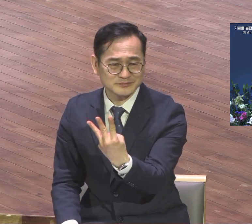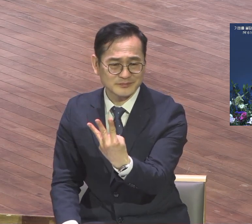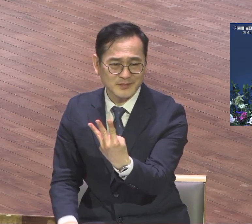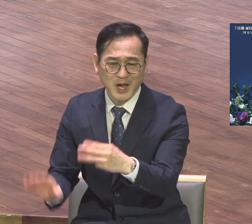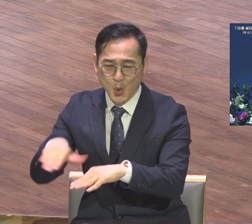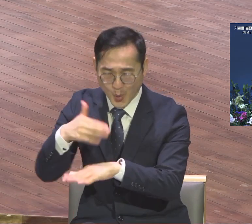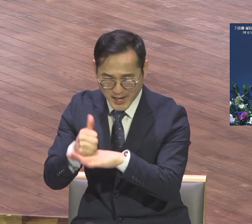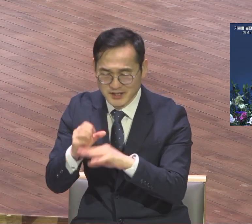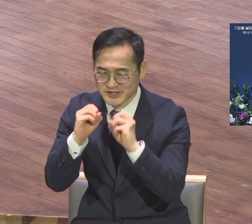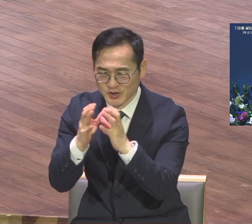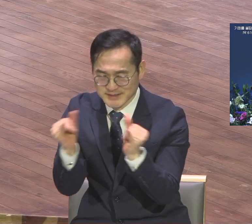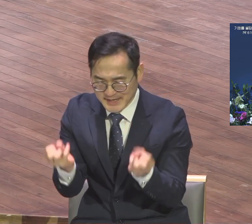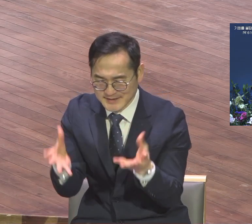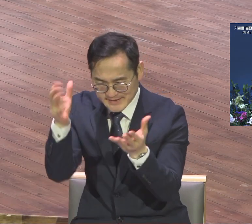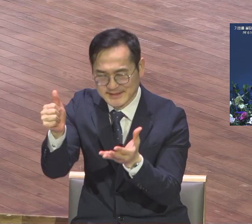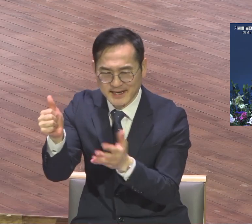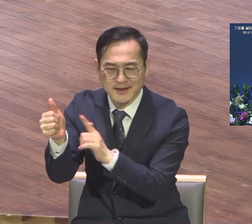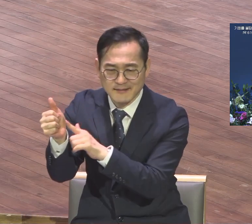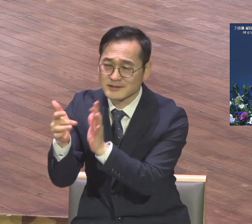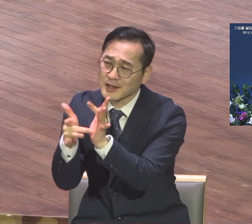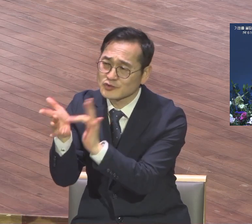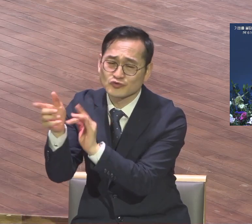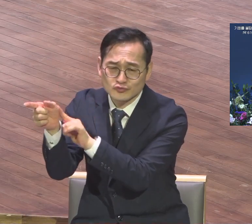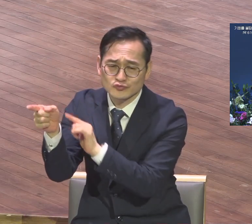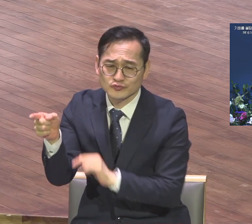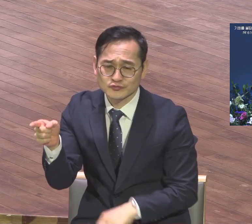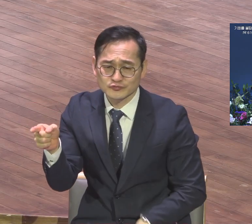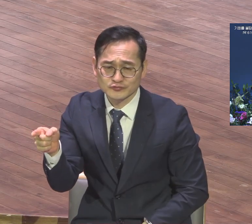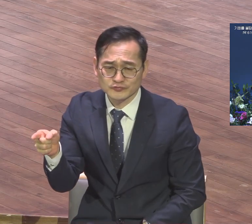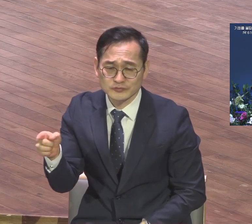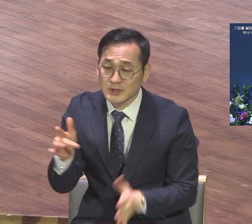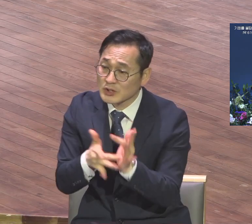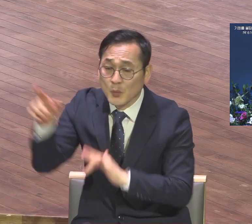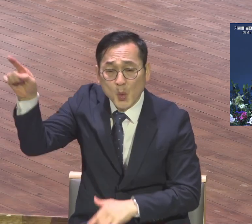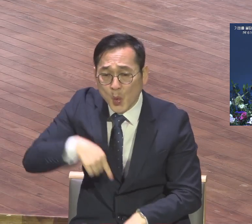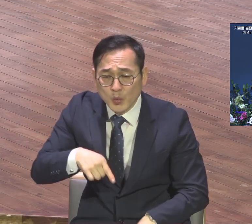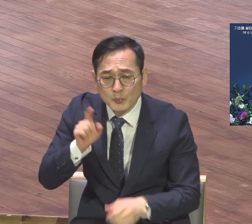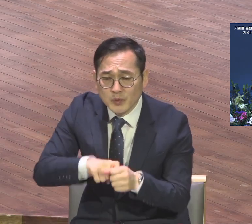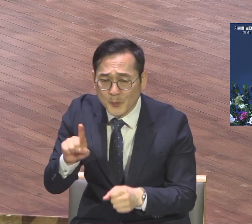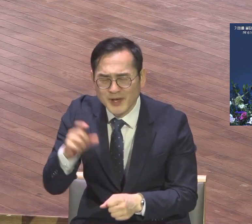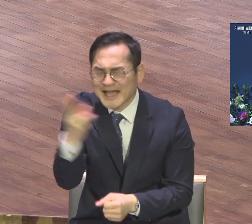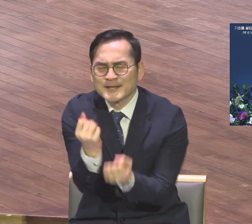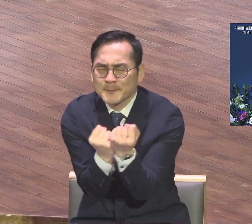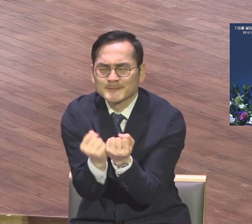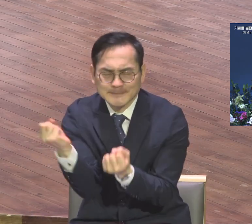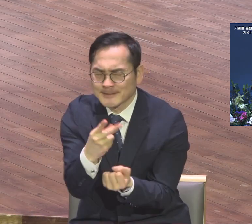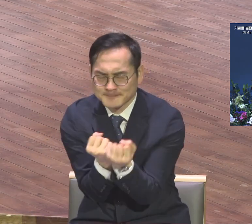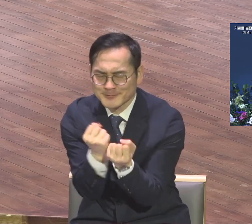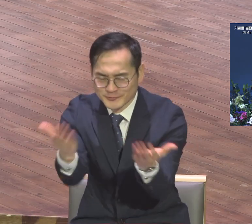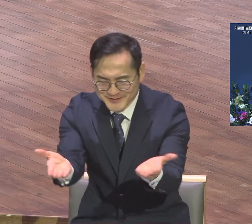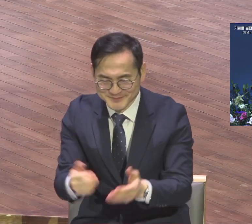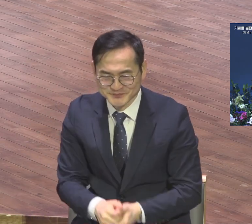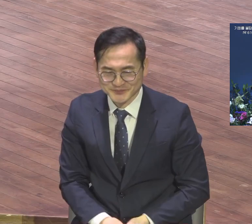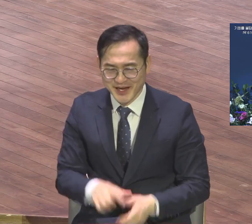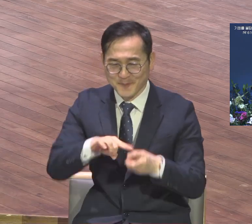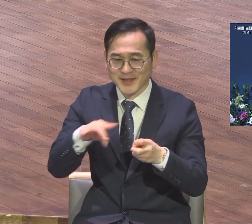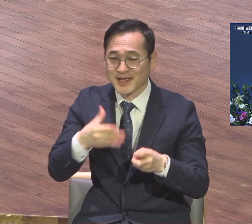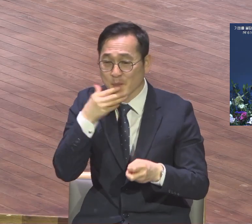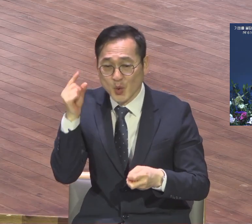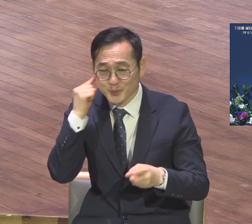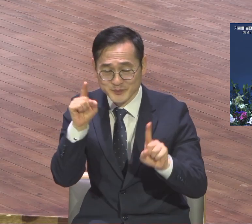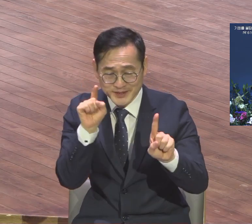들었어요. 왜 왔습니까? 다시 말씀드릴게요. 자, 마태복음 1장